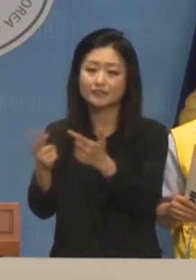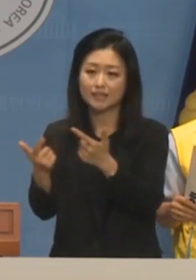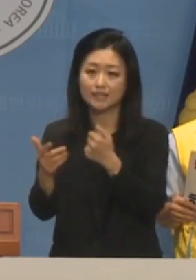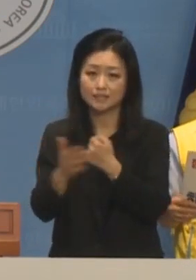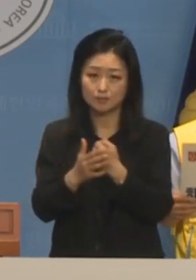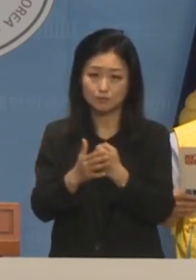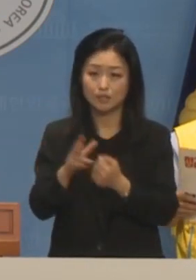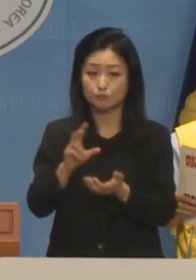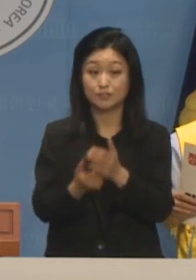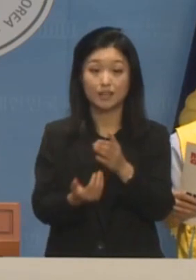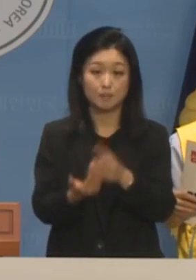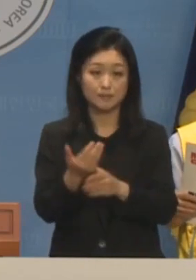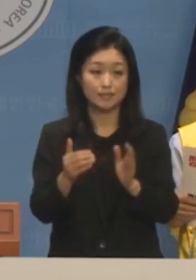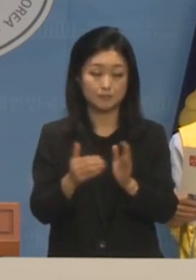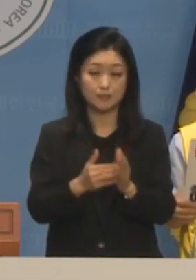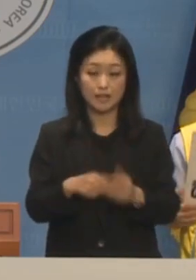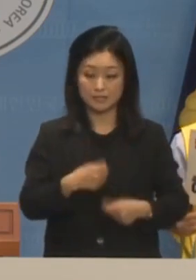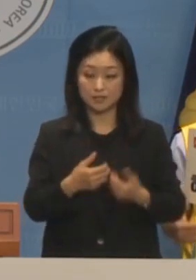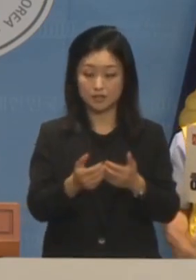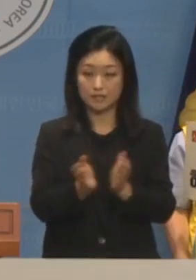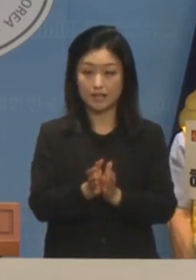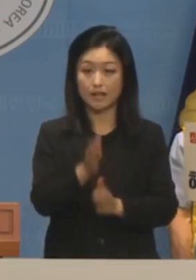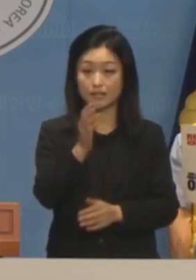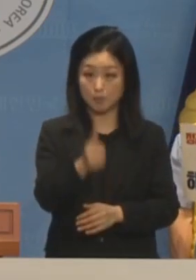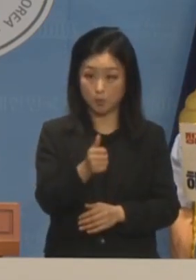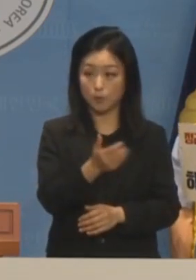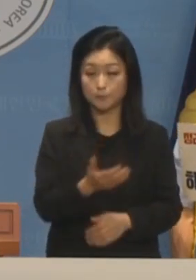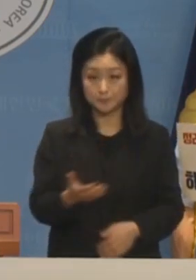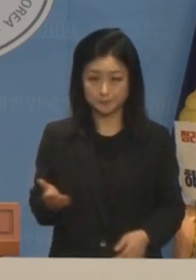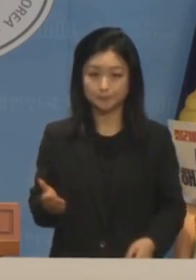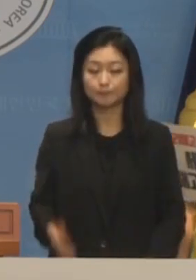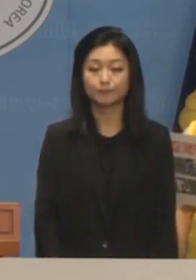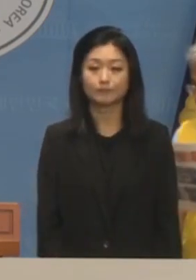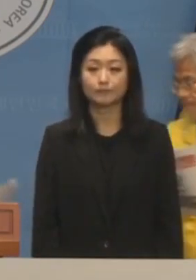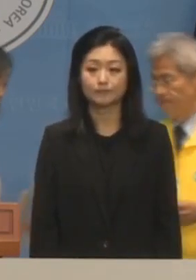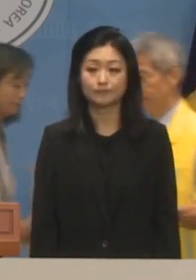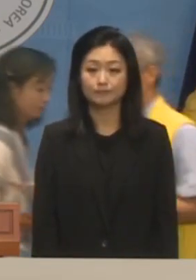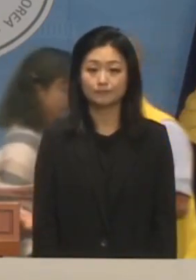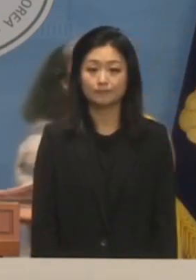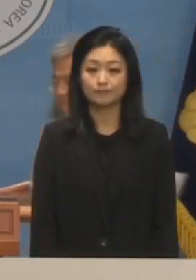합니다. 다음은 정의당 권영국 대표님의 말씀 듣겠습니다.